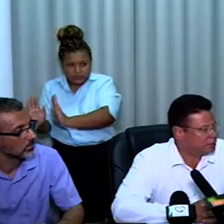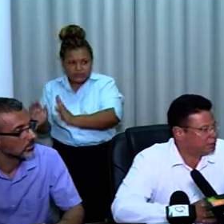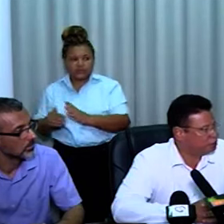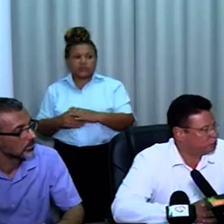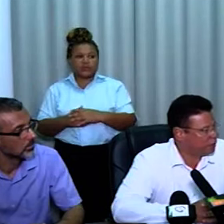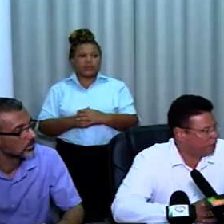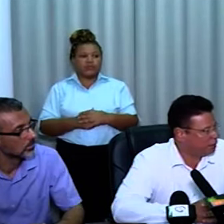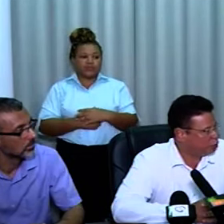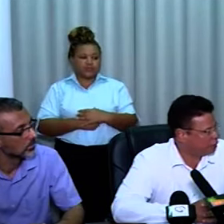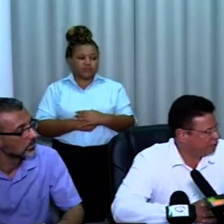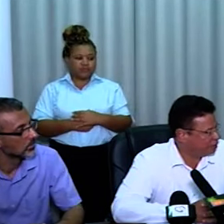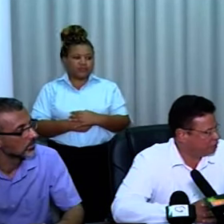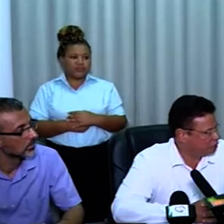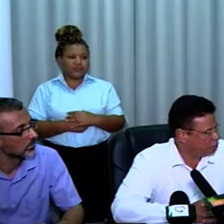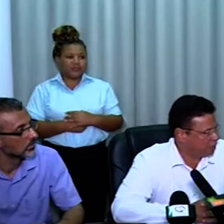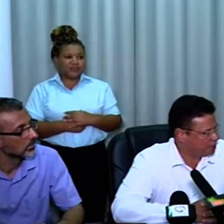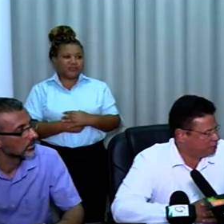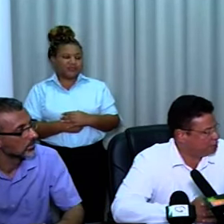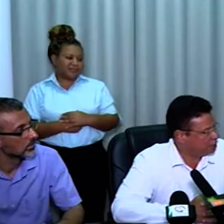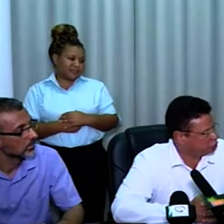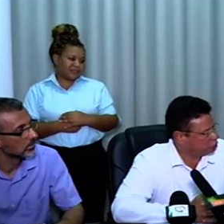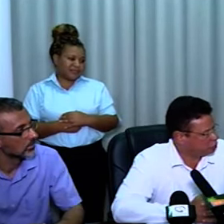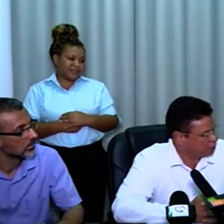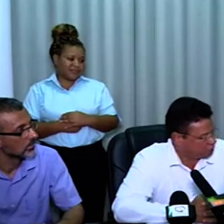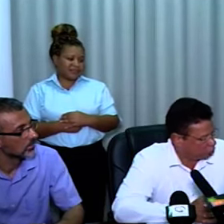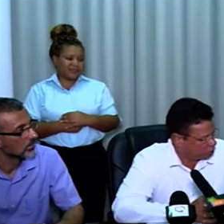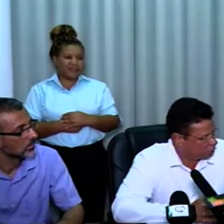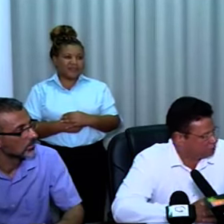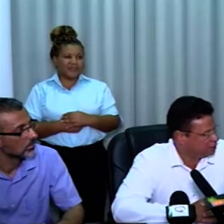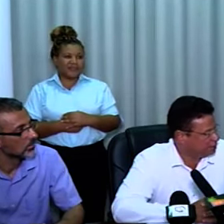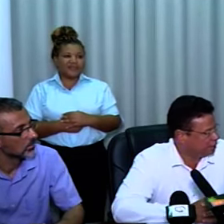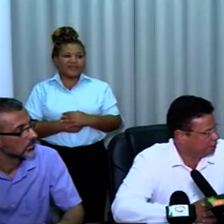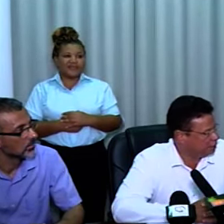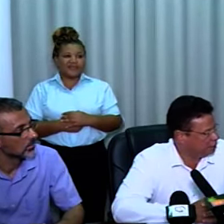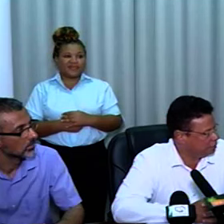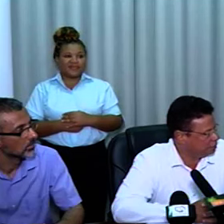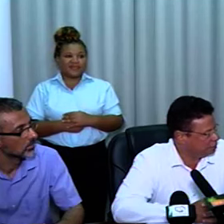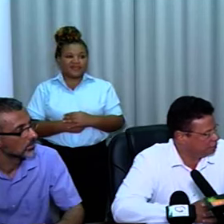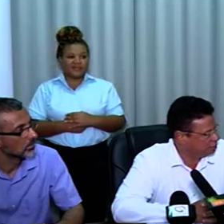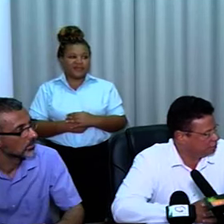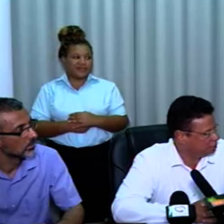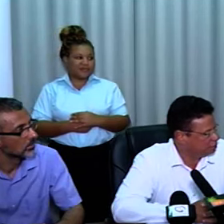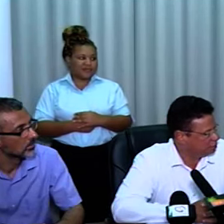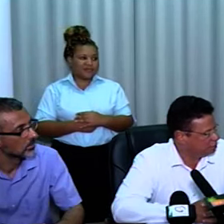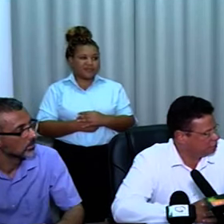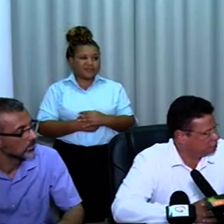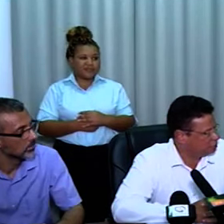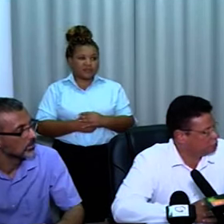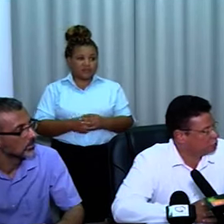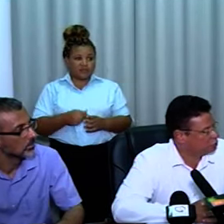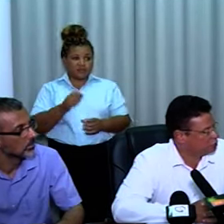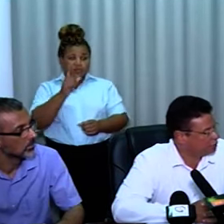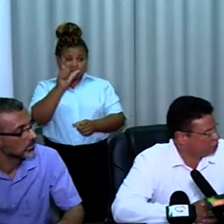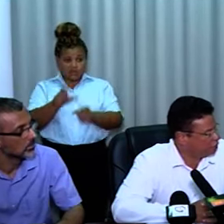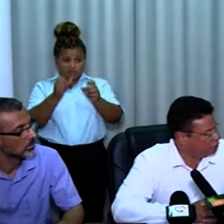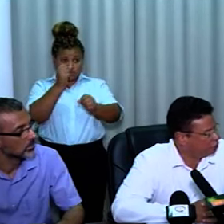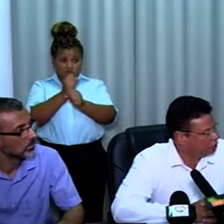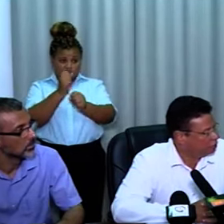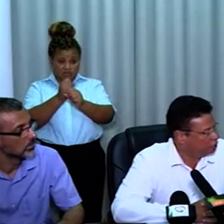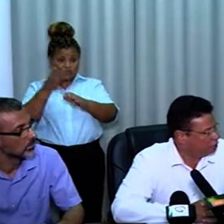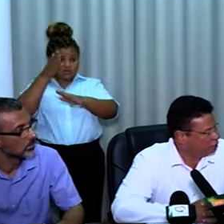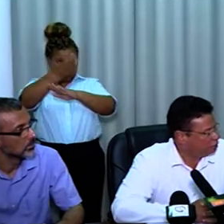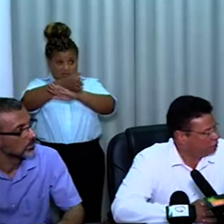minimiser un peu l'opportunité que j'ai dans le contact avec les autres. Justement, je ne parle pas de contact avec. Pas passer micro, je passe sanitaire qui. Oui, mais je descends de l'avion. Je descends de